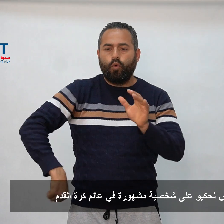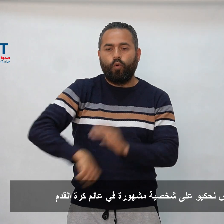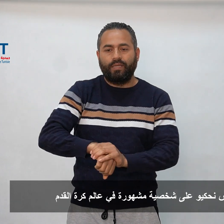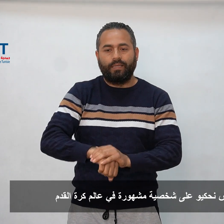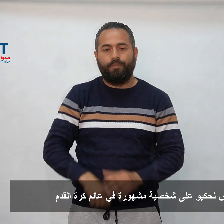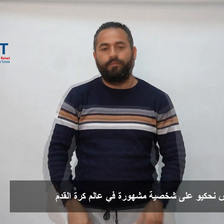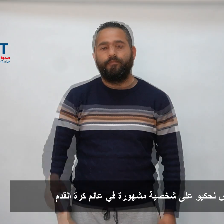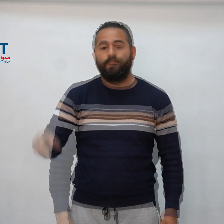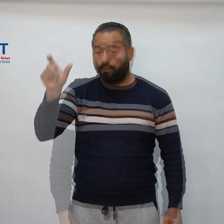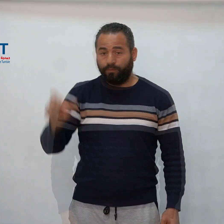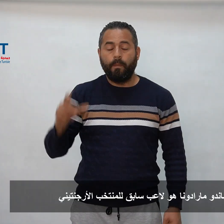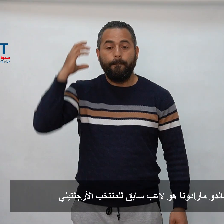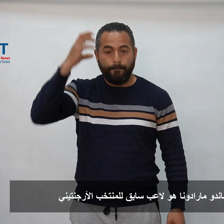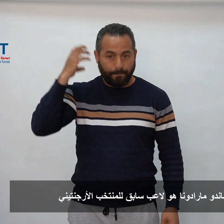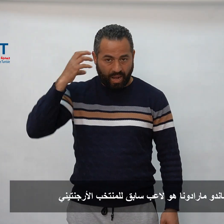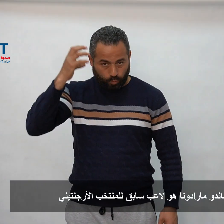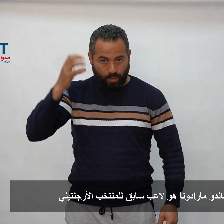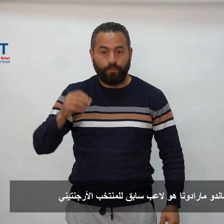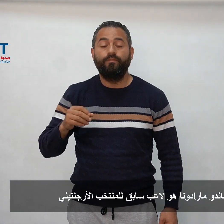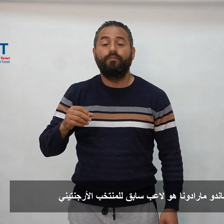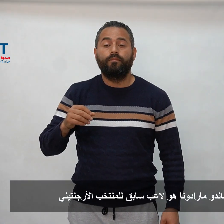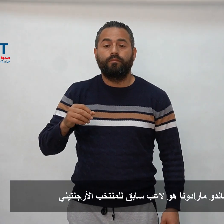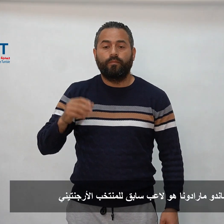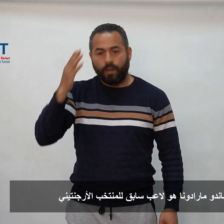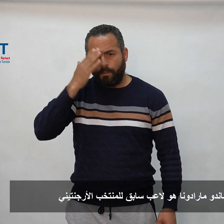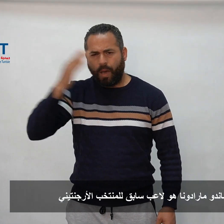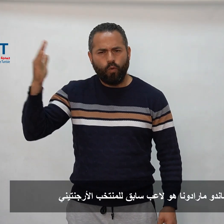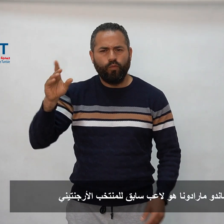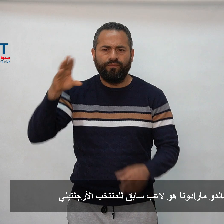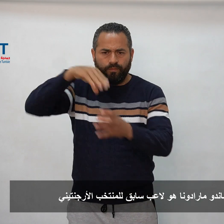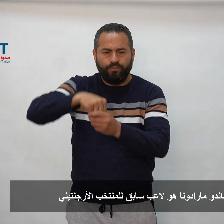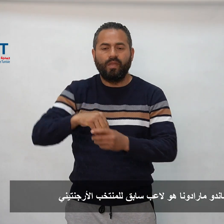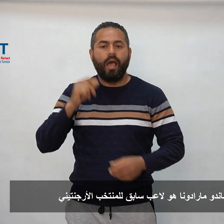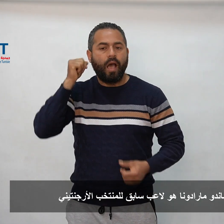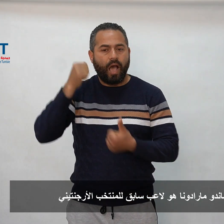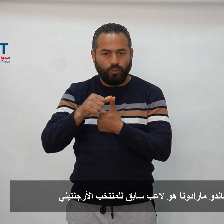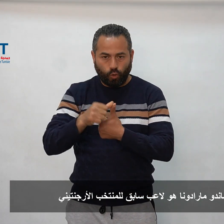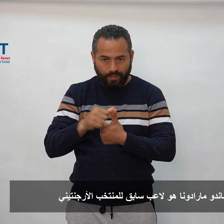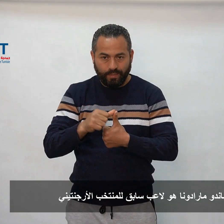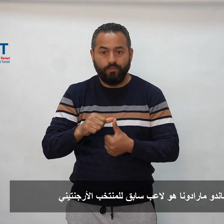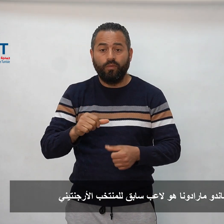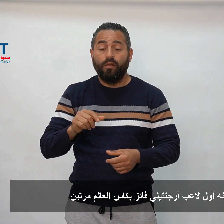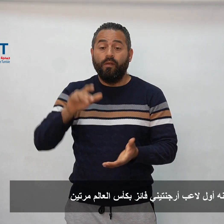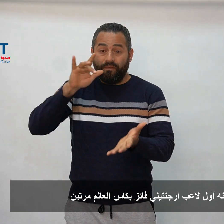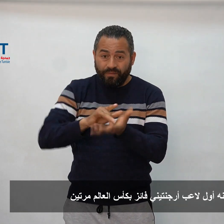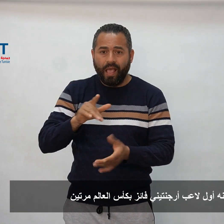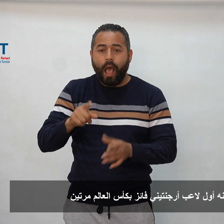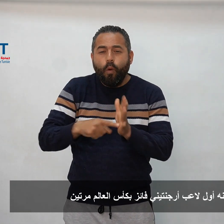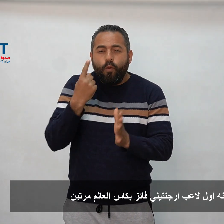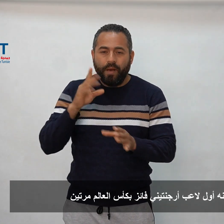كرة القدم. دييغو مارادونا هو لاعب سابق منتخب أرجنتين، كما أنه هو